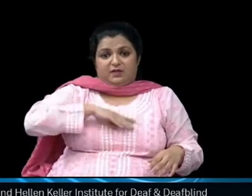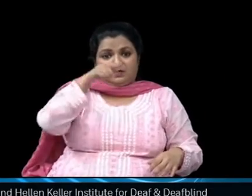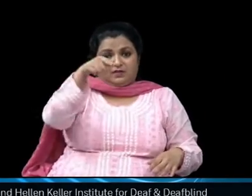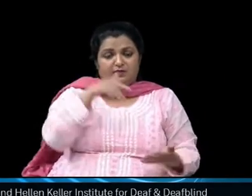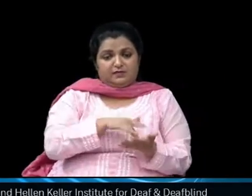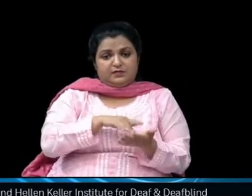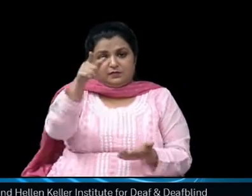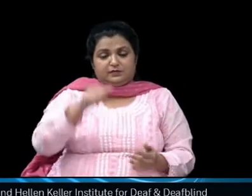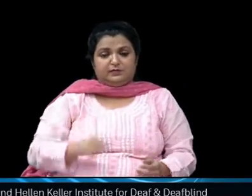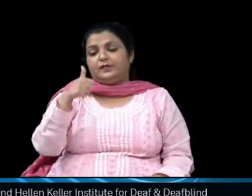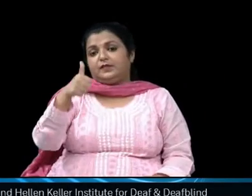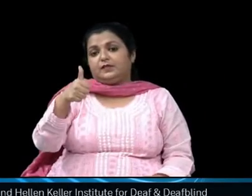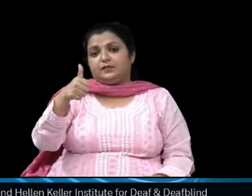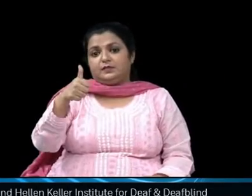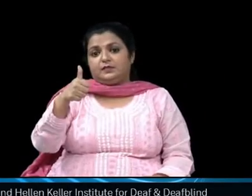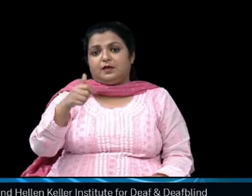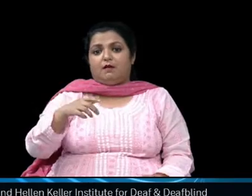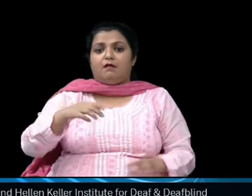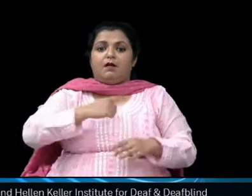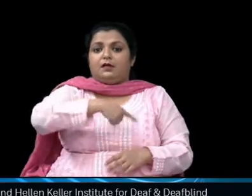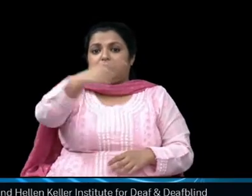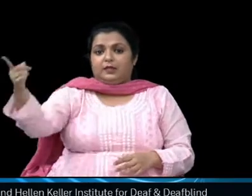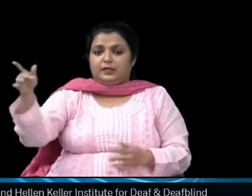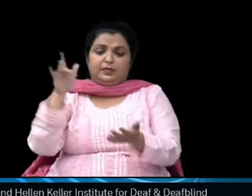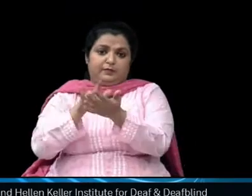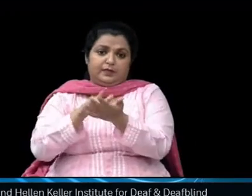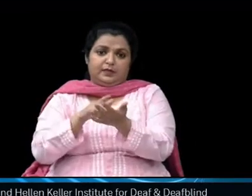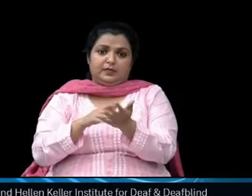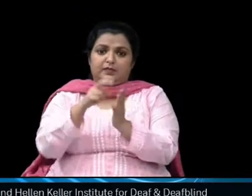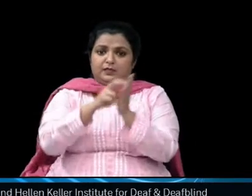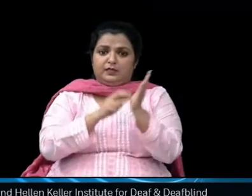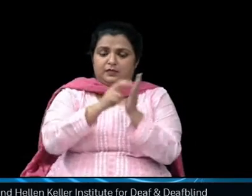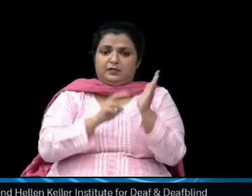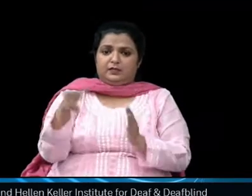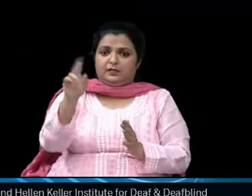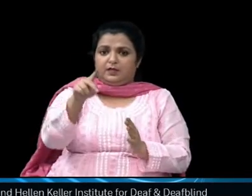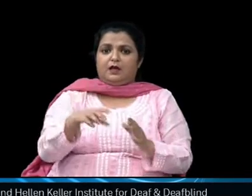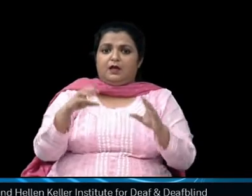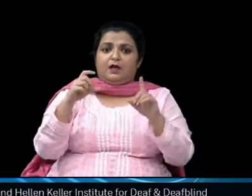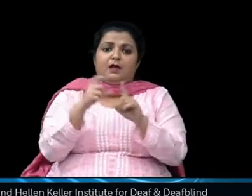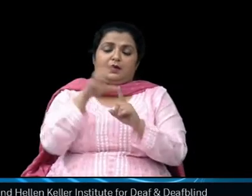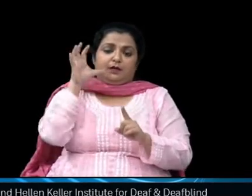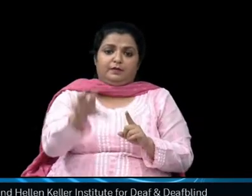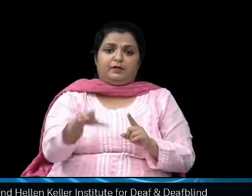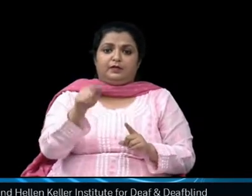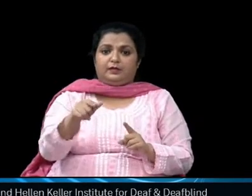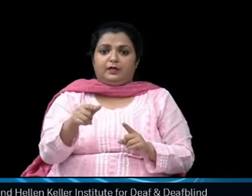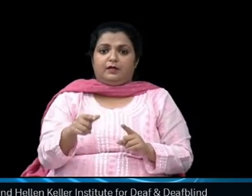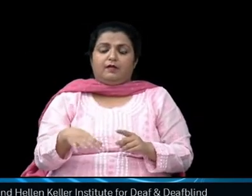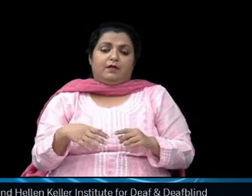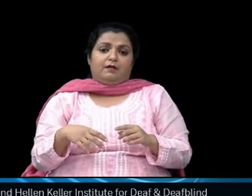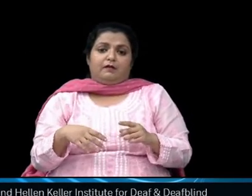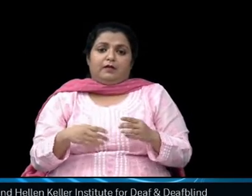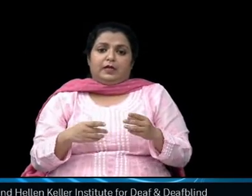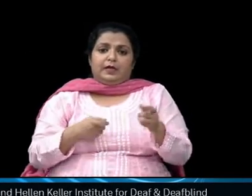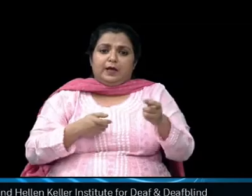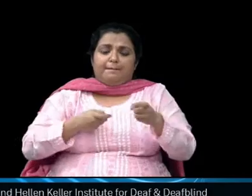तततीय क्षेत्रातीन पार्मपरीक लोगांची उपजी विकाव आडवेने सदर तत्यक्षेत्र लेवस्तापन आरा खड़े